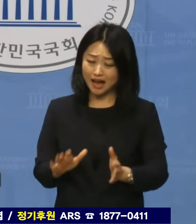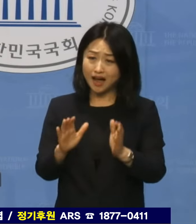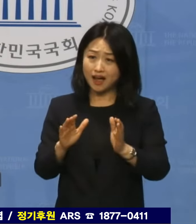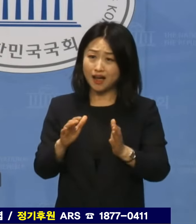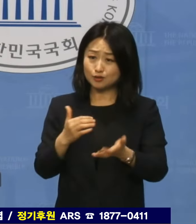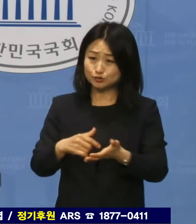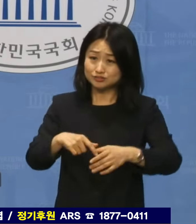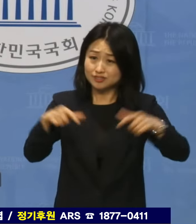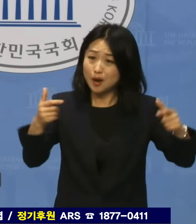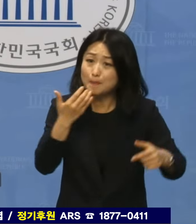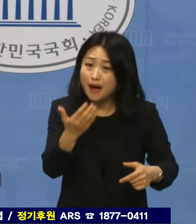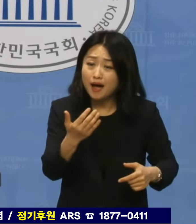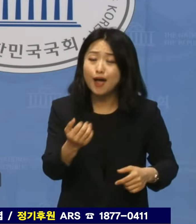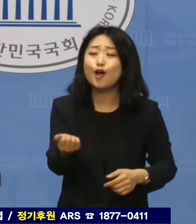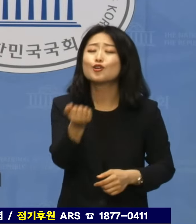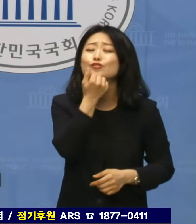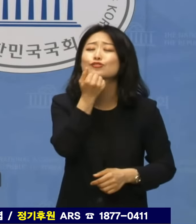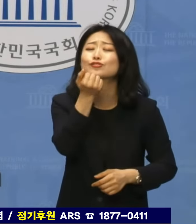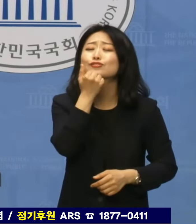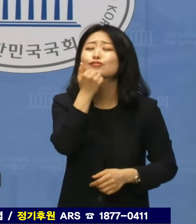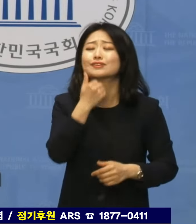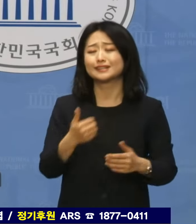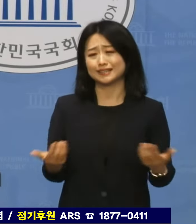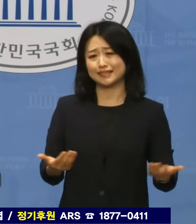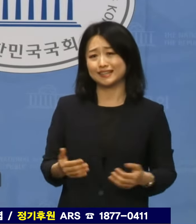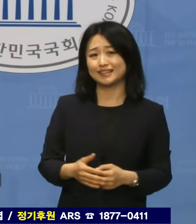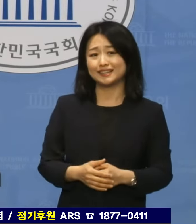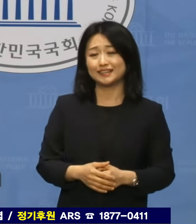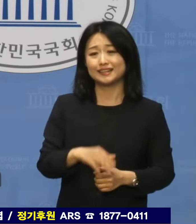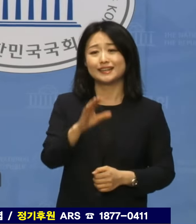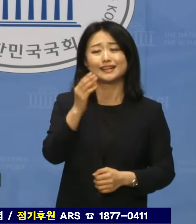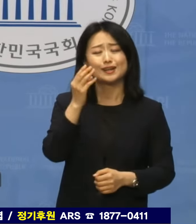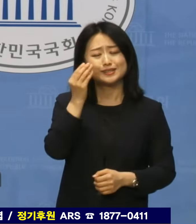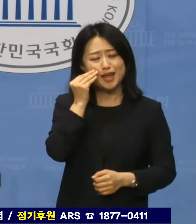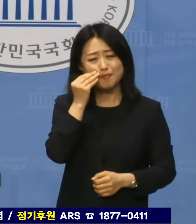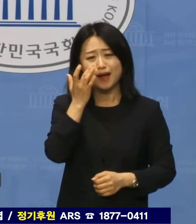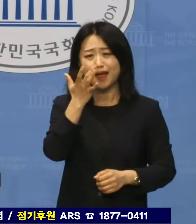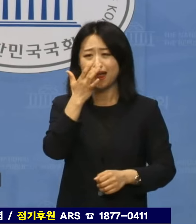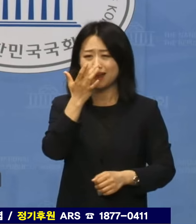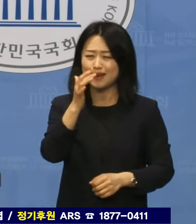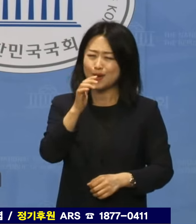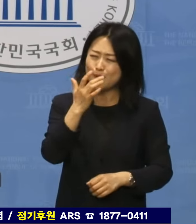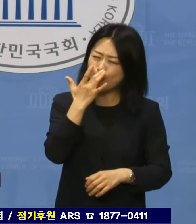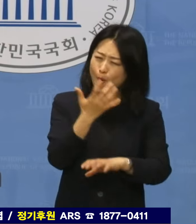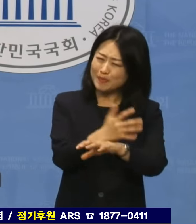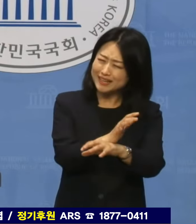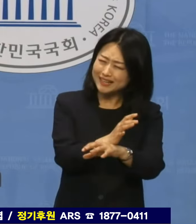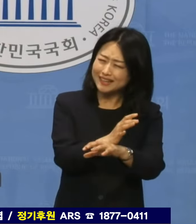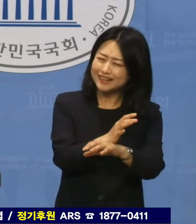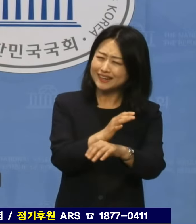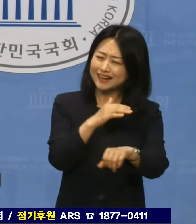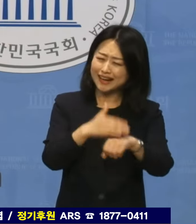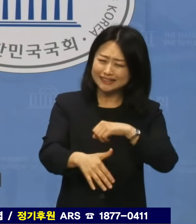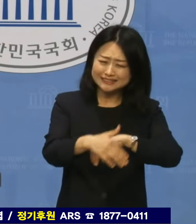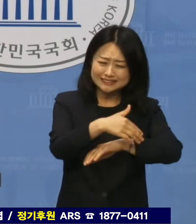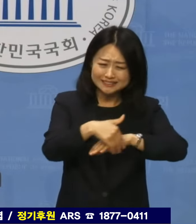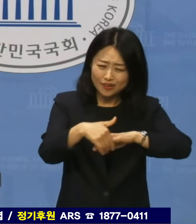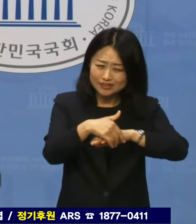큰 웃음을 주기 위한 정책이라면 충분하니까 앞으로는 코미디 같은 정책에 혈세를 허투루 쓰지